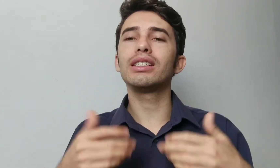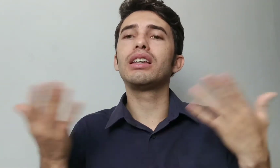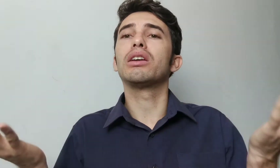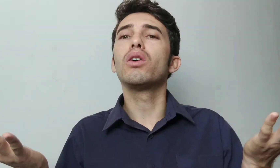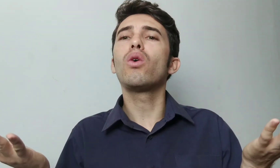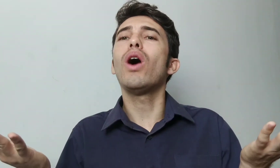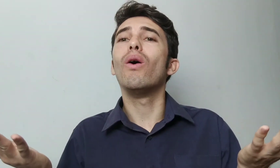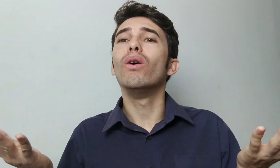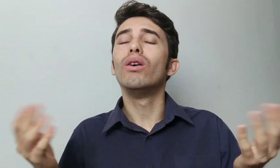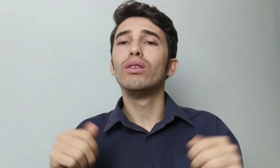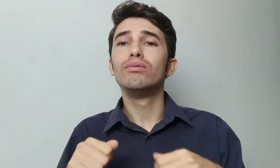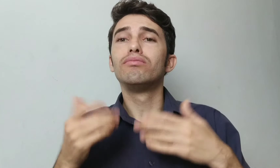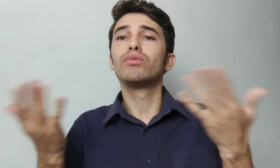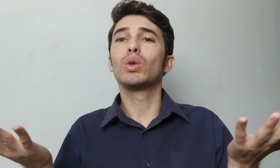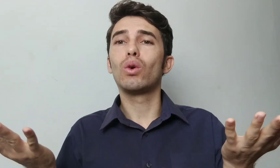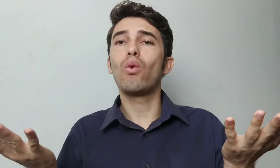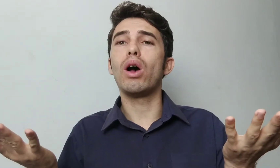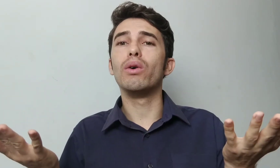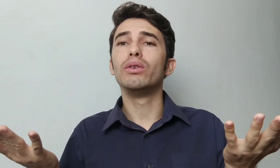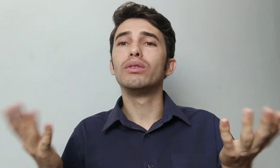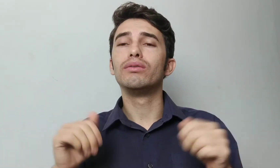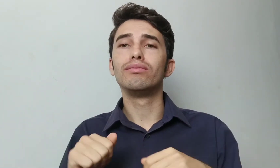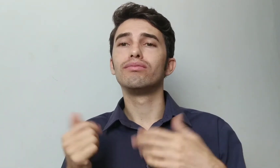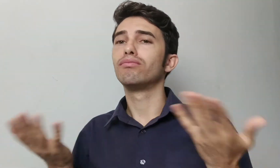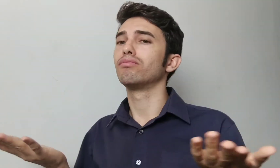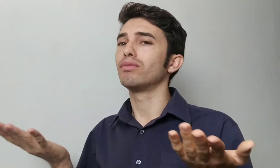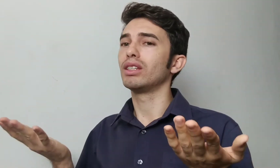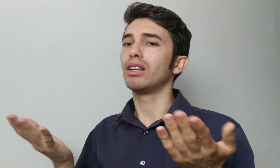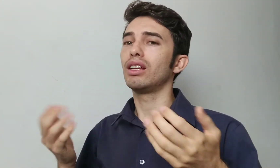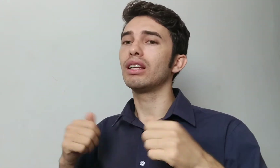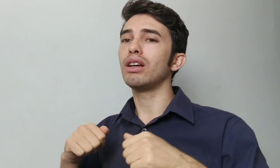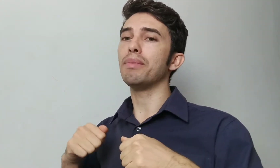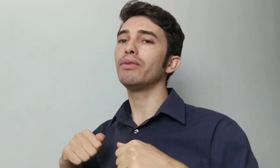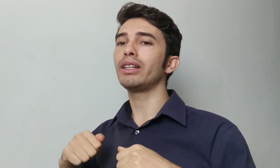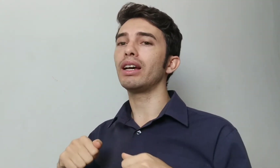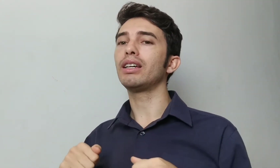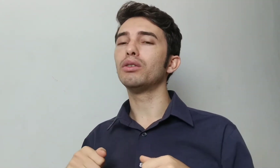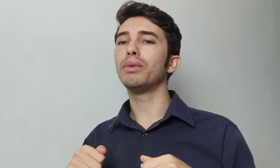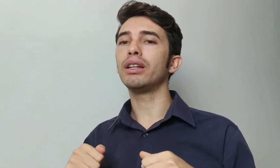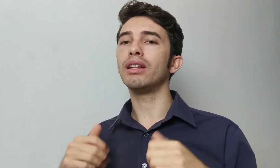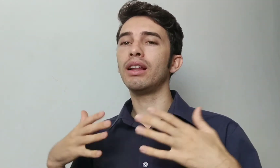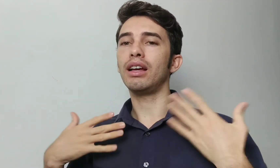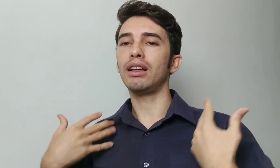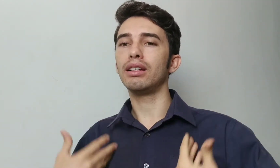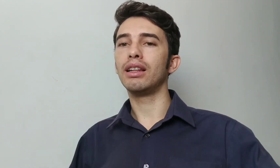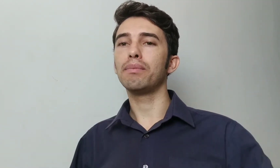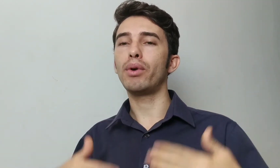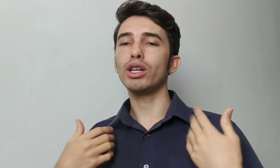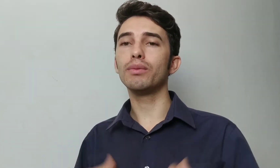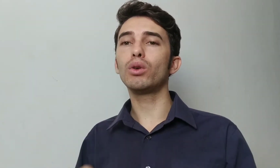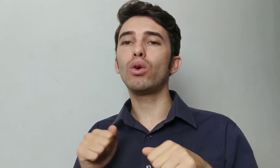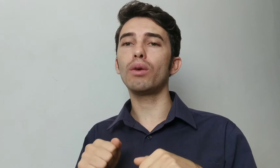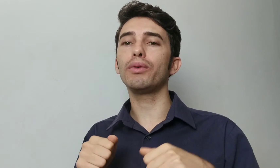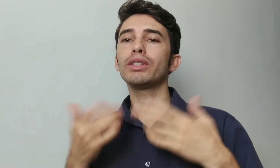assim, qual, qual. Então a mão vai estar aqui próximo do corpo e você